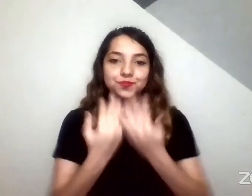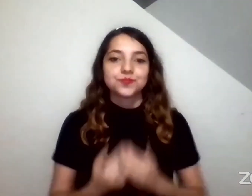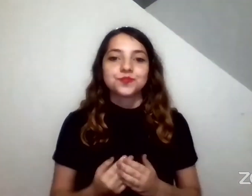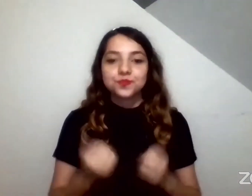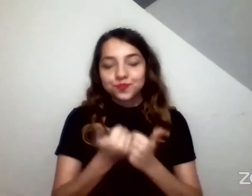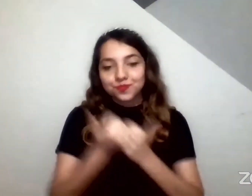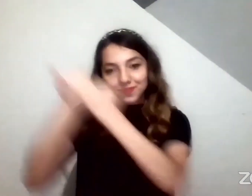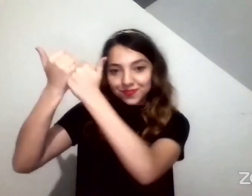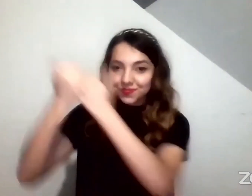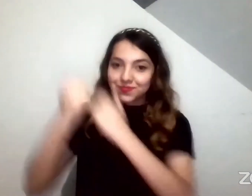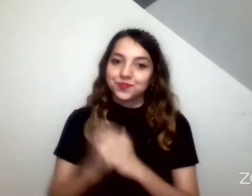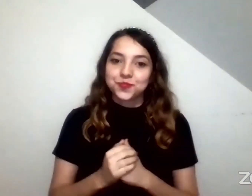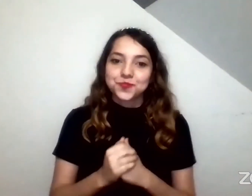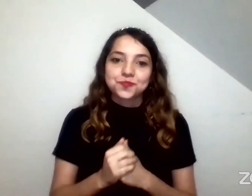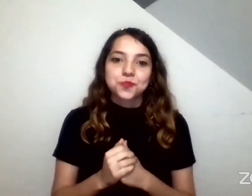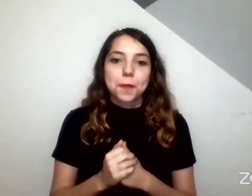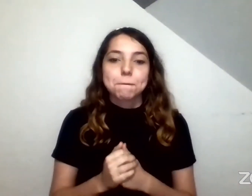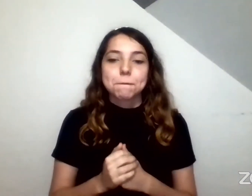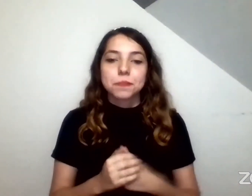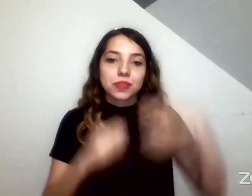Também agradeço a minha família pelo apoio.